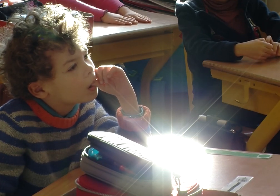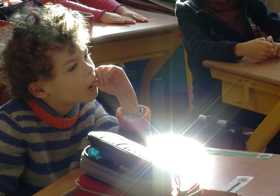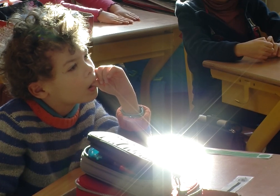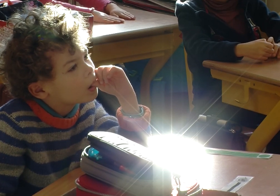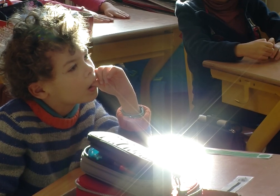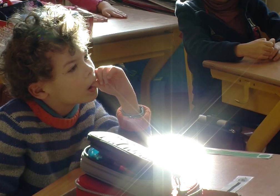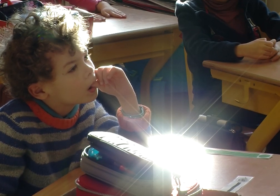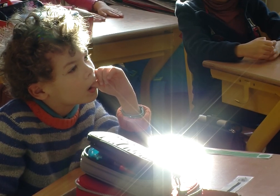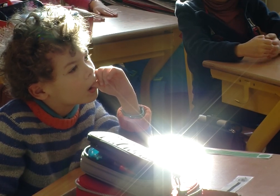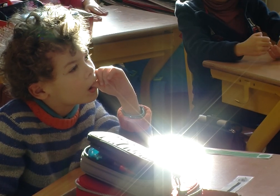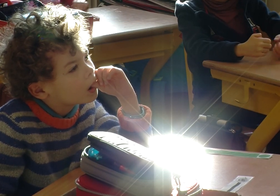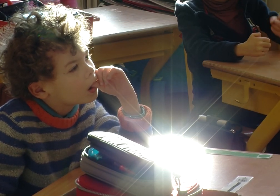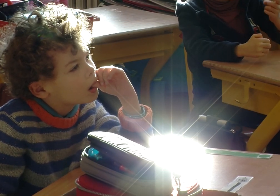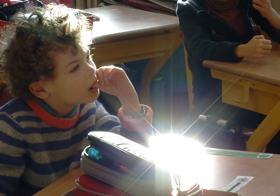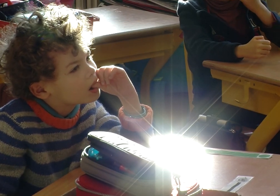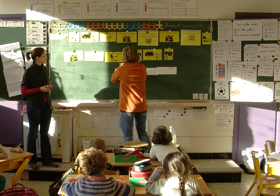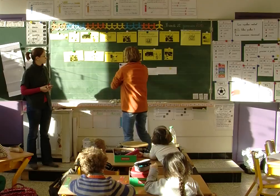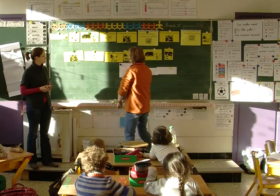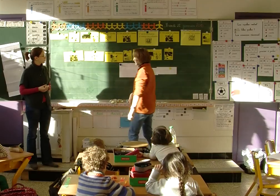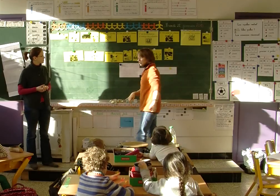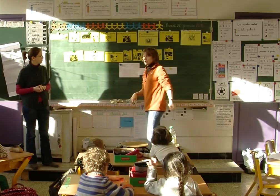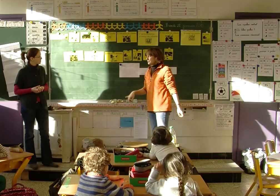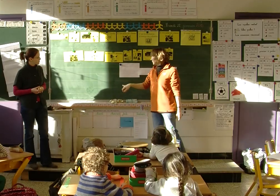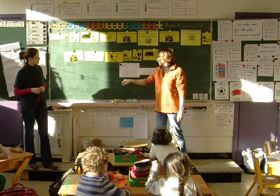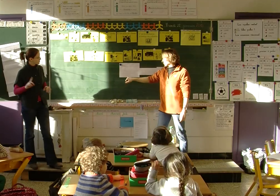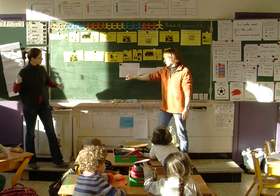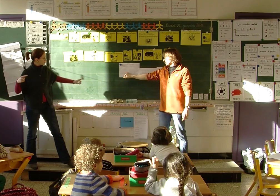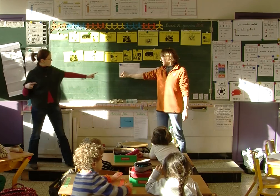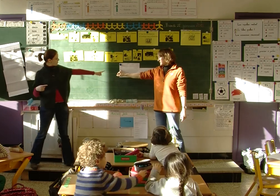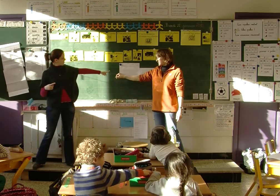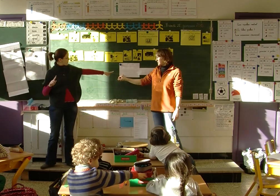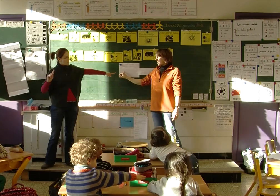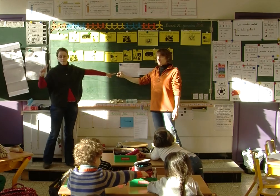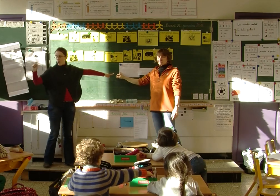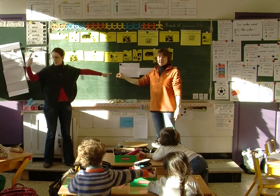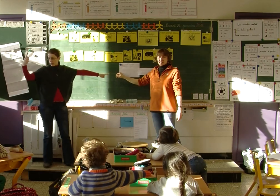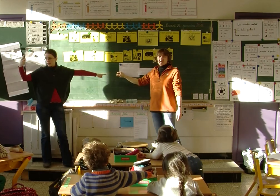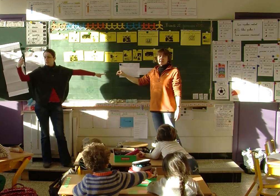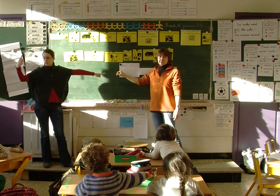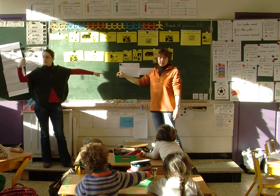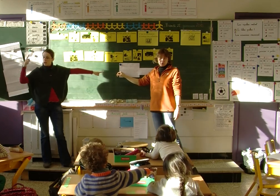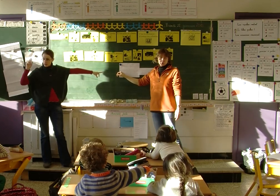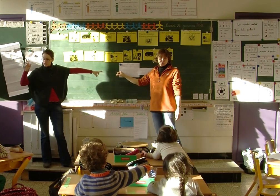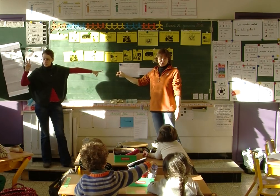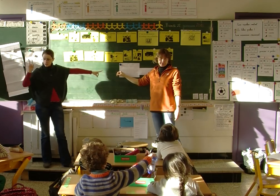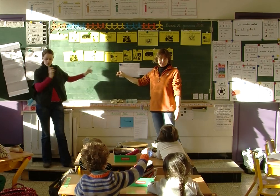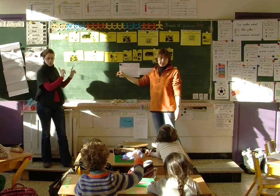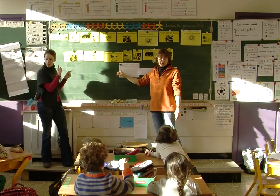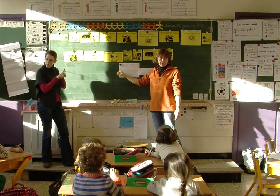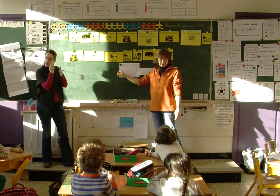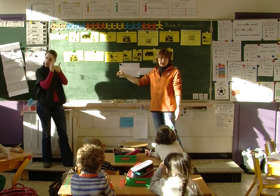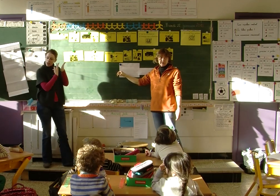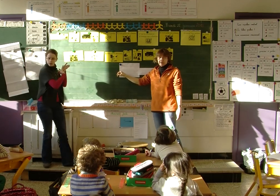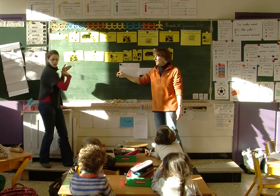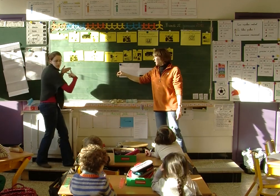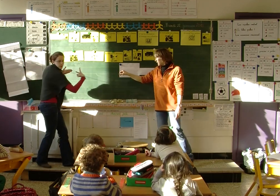français. Sans langue des signes, j'ai plus de mal à m'identifier, d'échanger avec d'autres qui sont comme moi, de me faire des amis avec qui